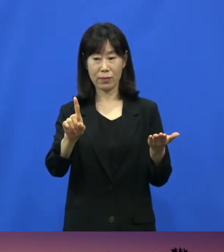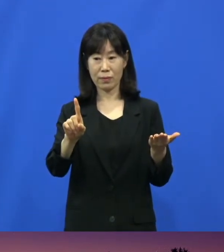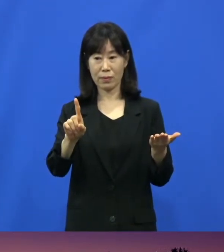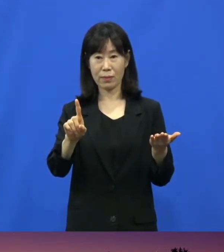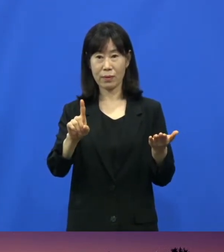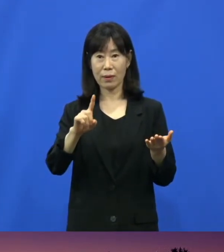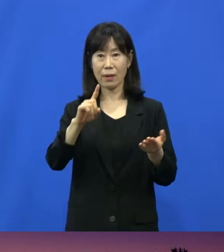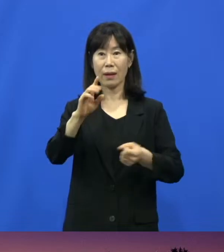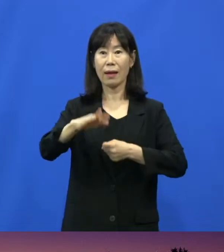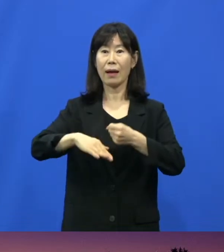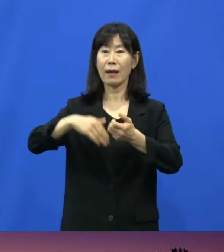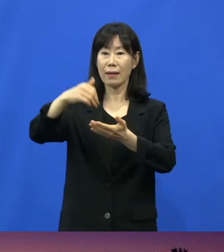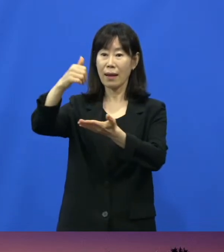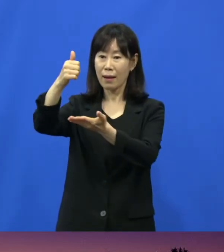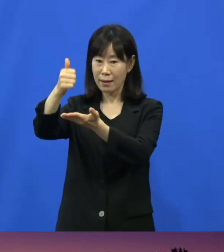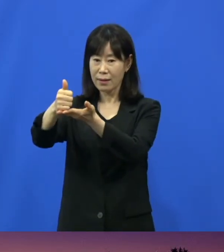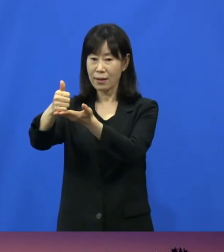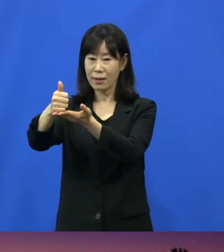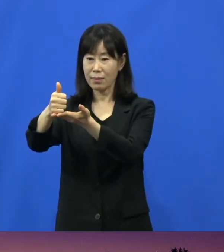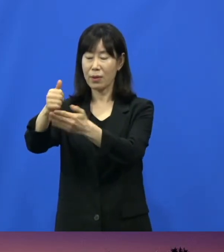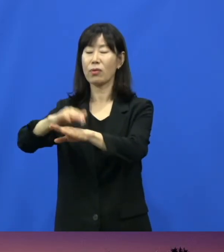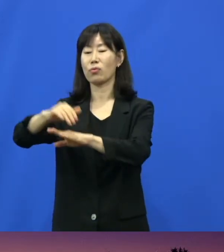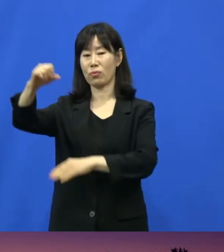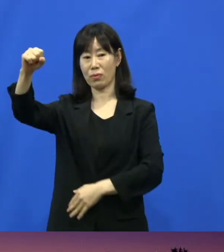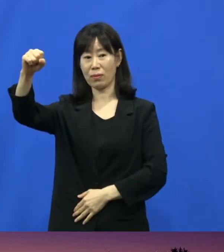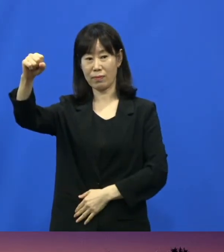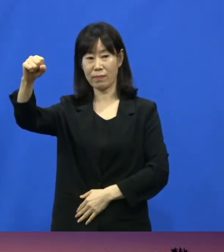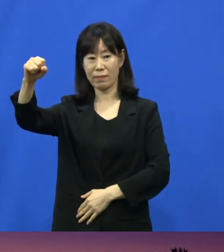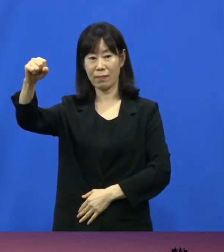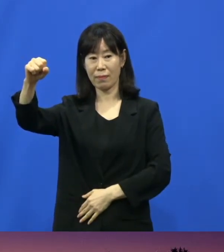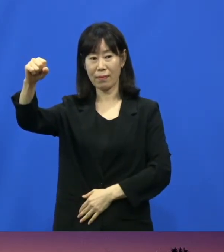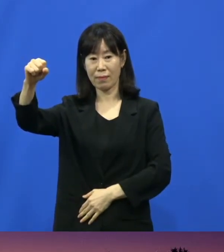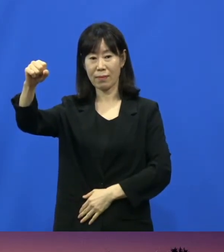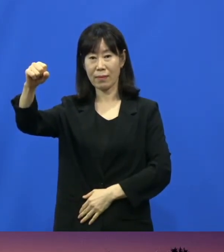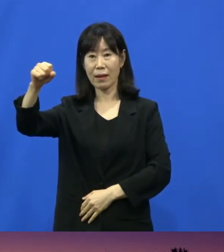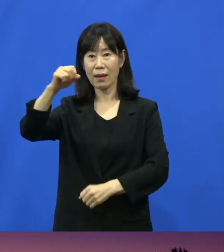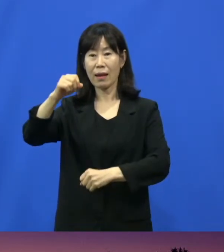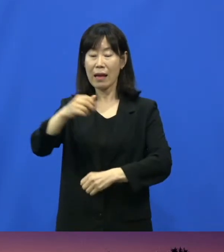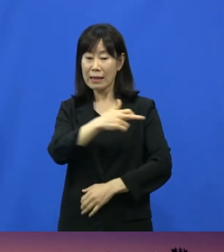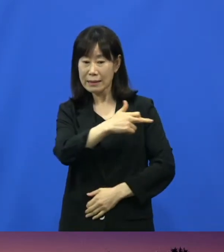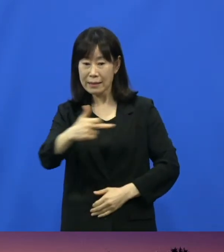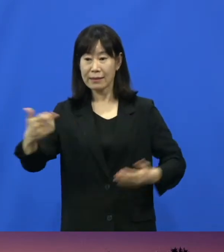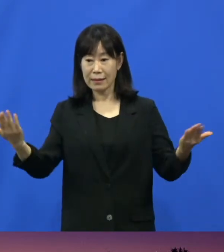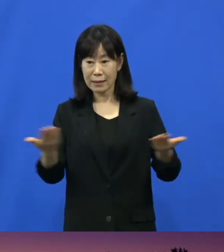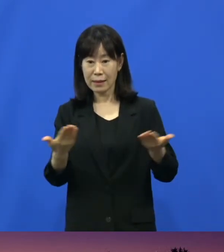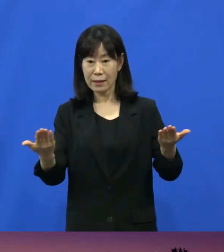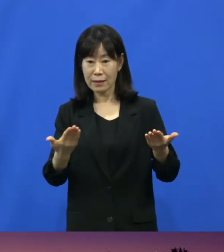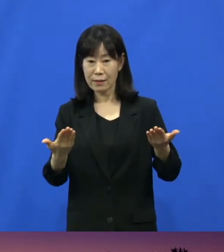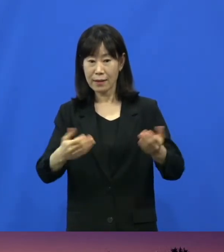하나님의 고유한 영역이에요. 하나님이 큰 일은 하나님이 하시는 거예요.